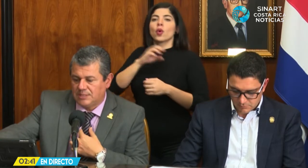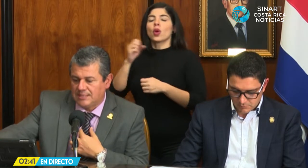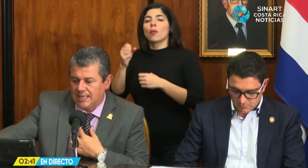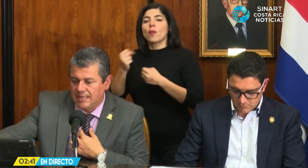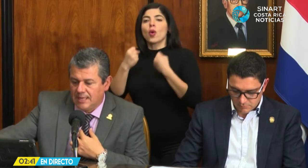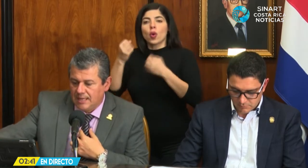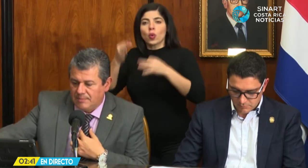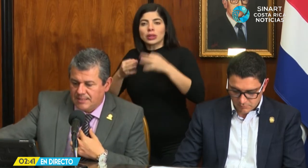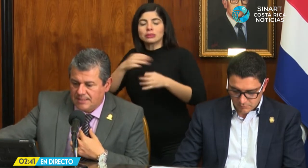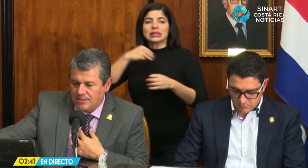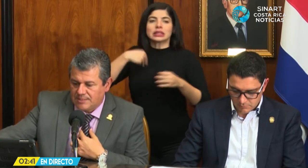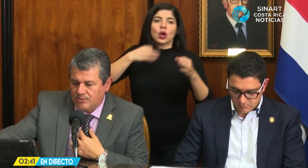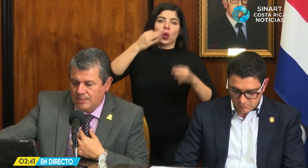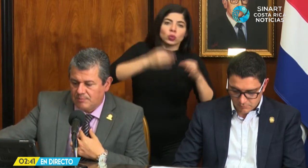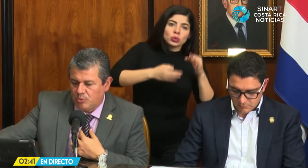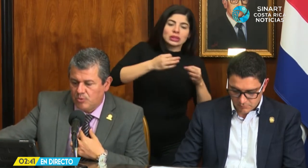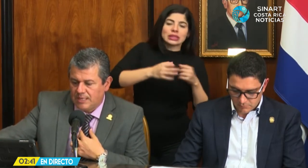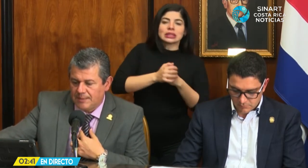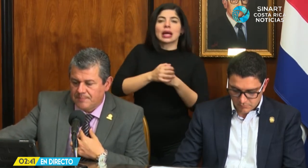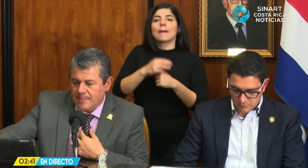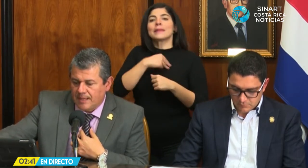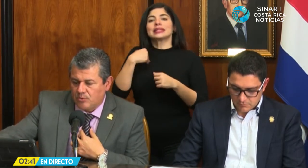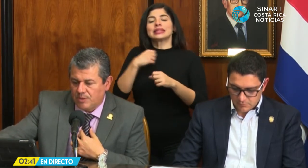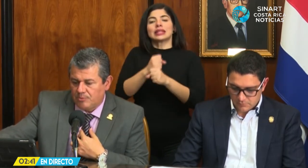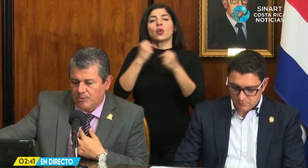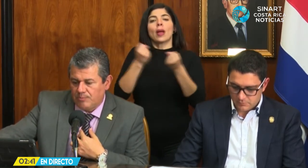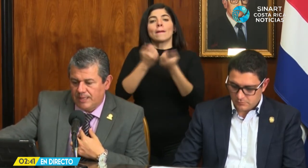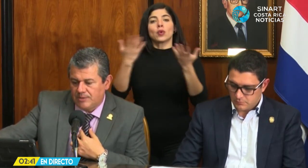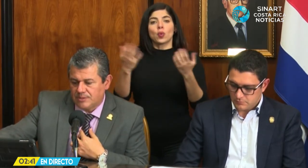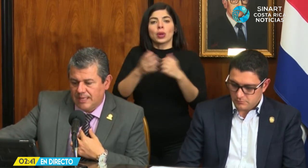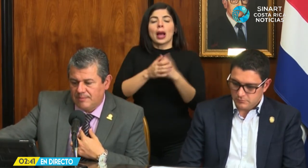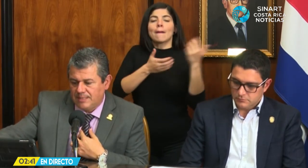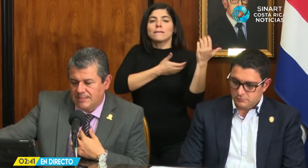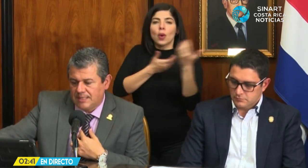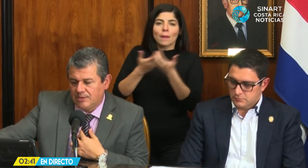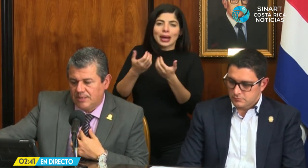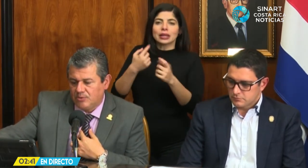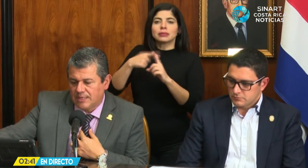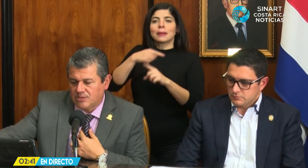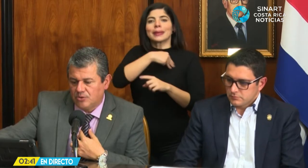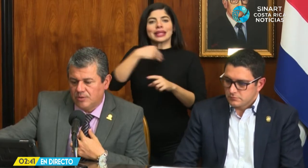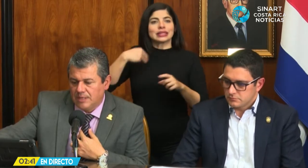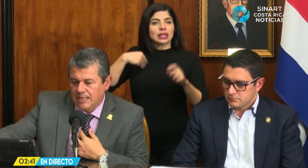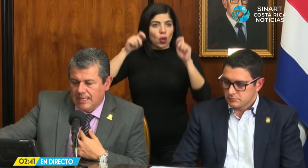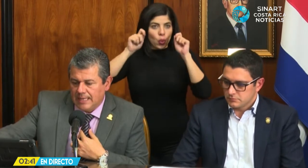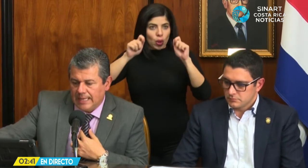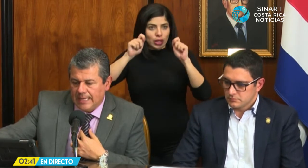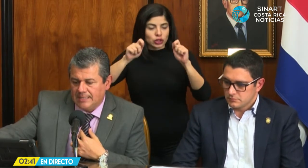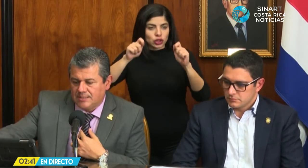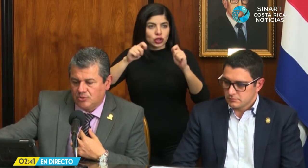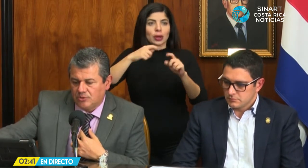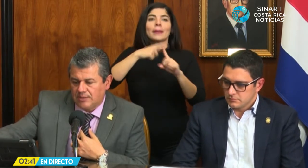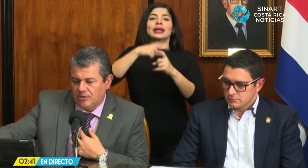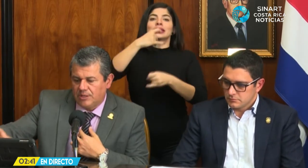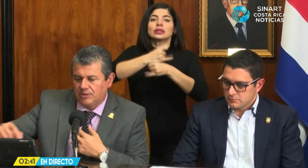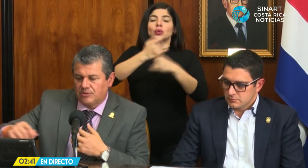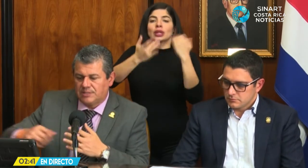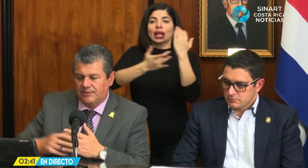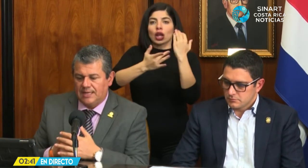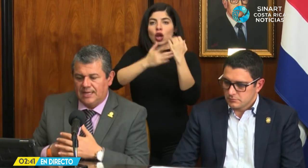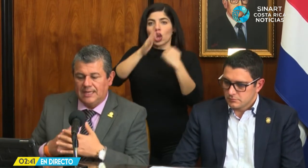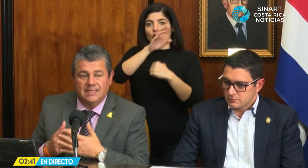de Justicia, el Ministerio de Seguridad Pública, el Cuerpo de Bomberos, el Ministerio de Educación, el Instituto